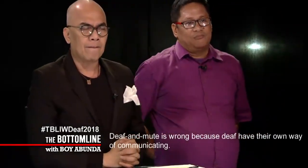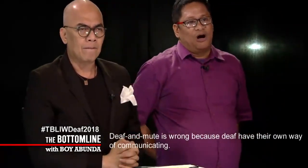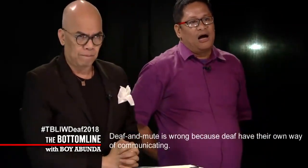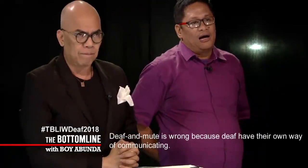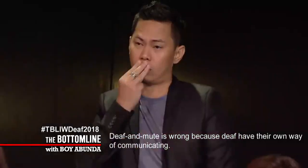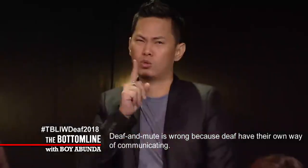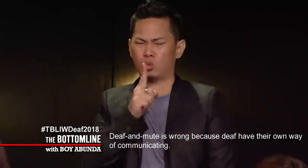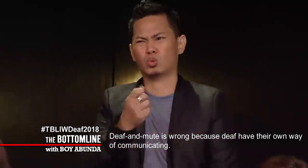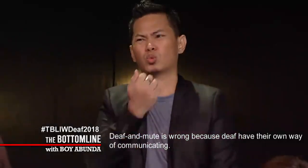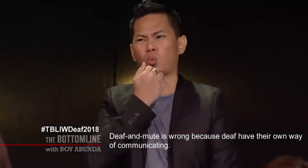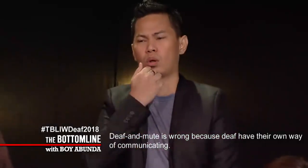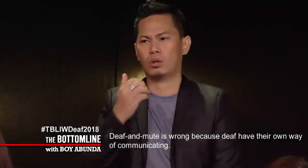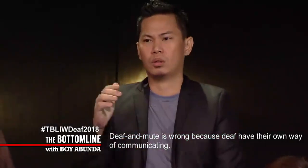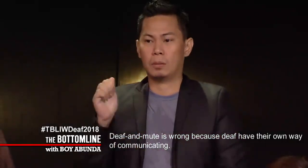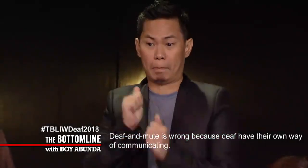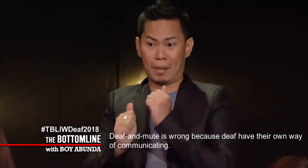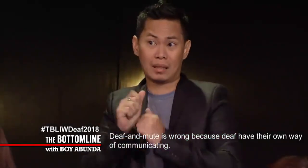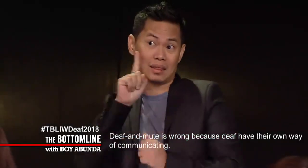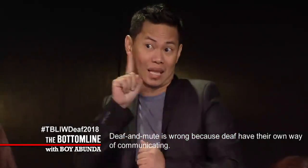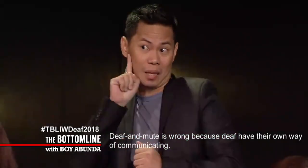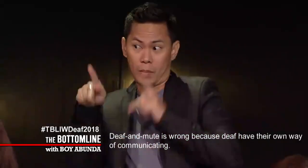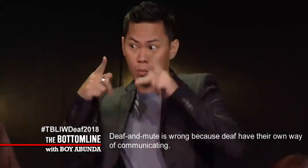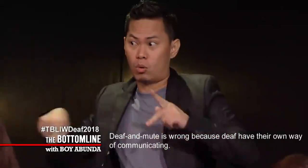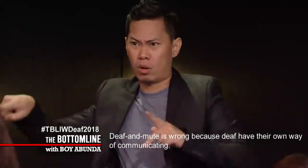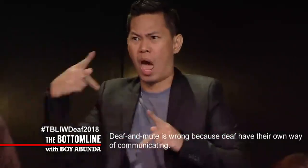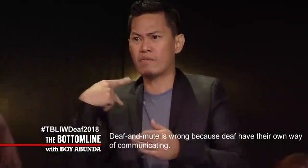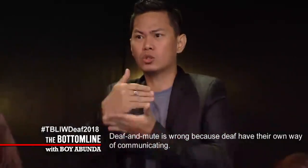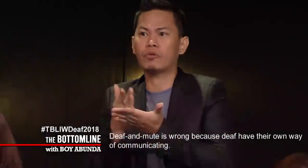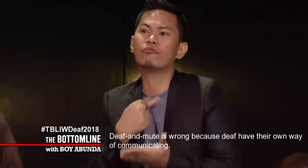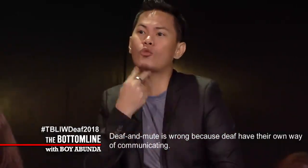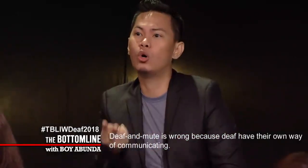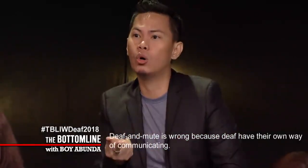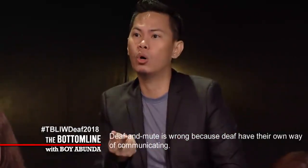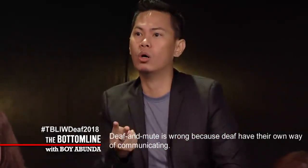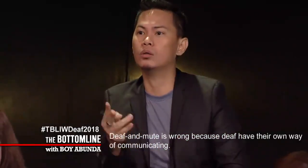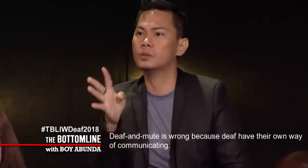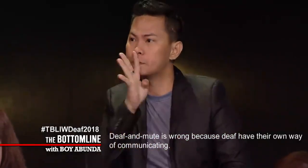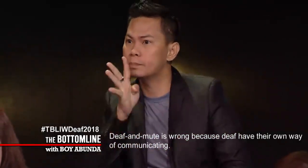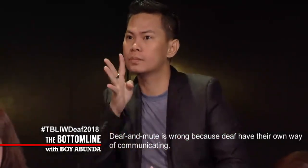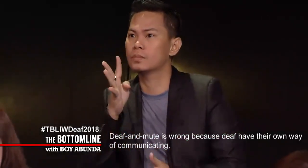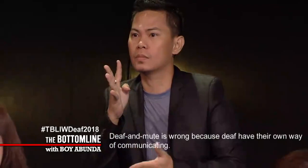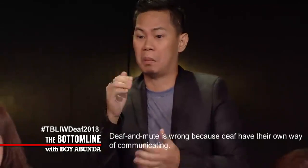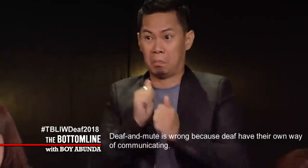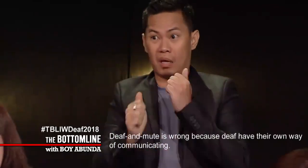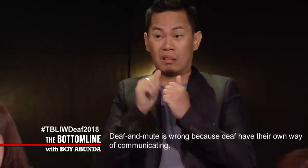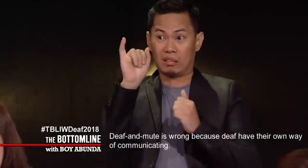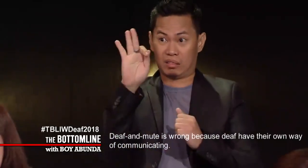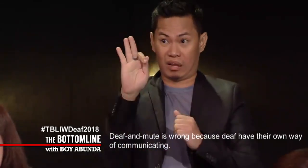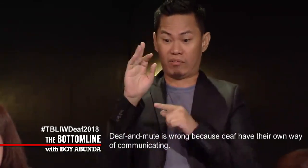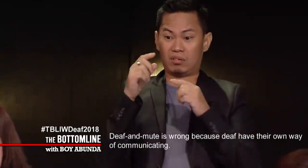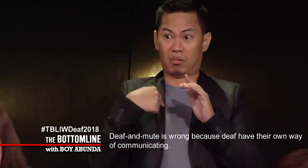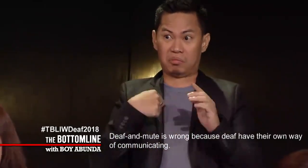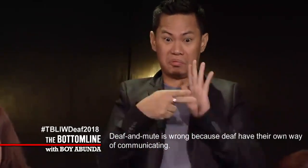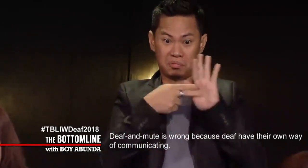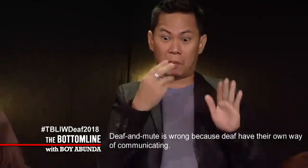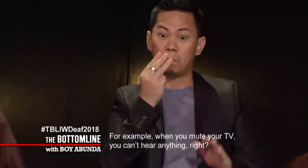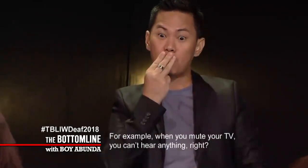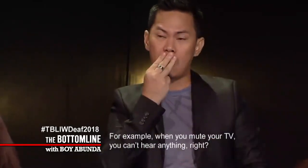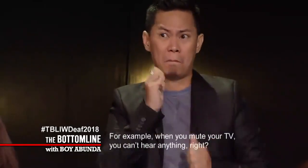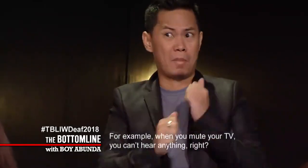Sige po, deaf and mute po, mali po yan kasi yung mga bingi po ay meron po mga pananalita po